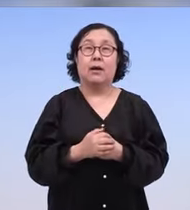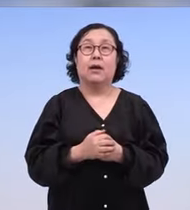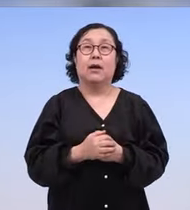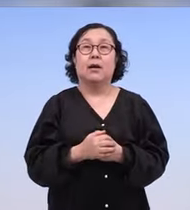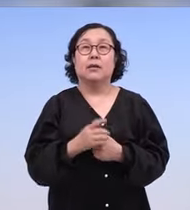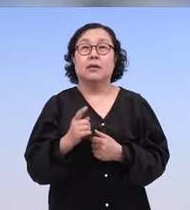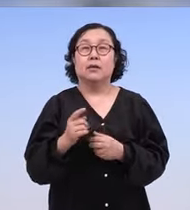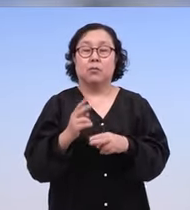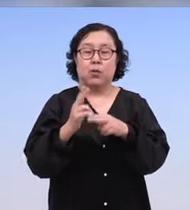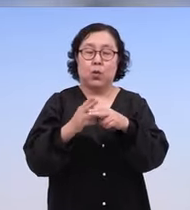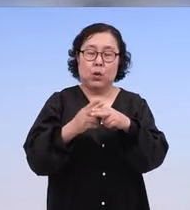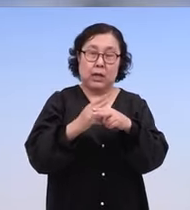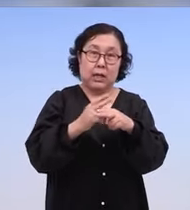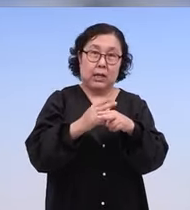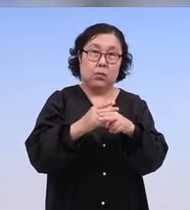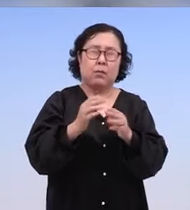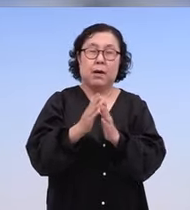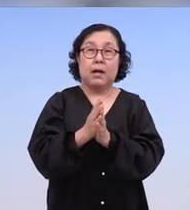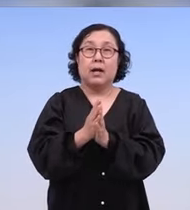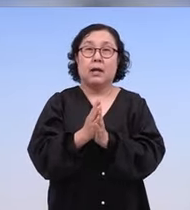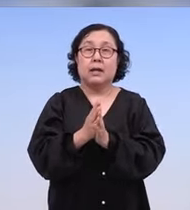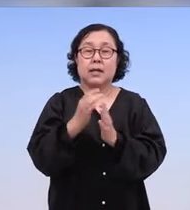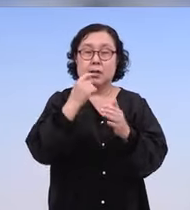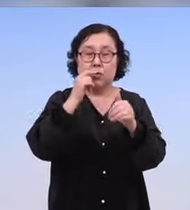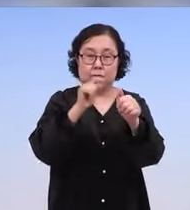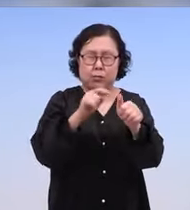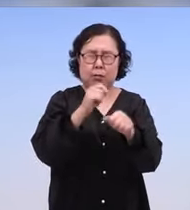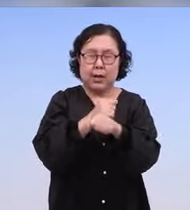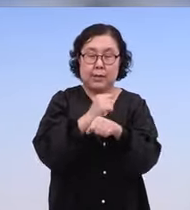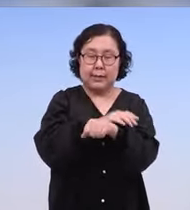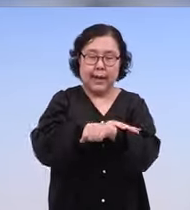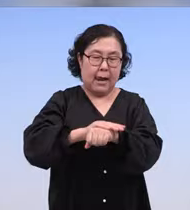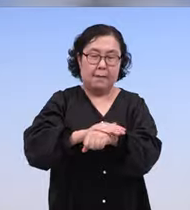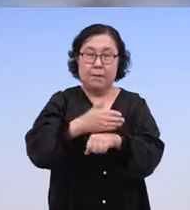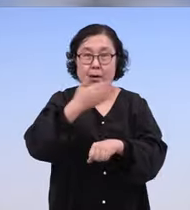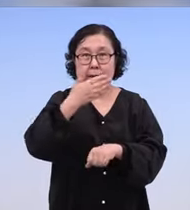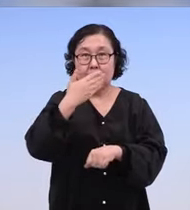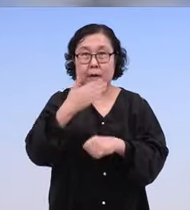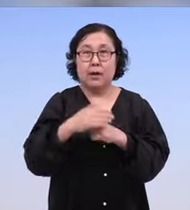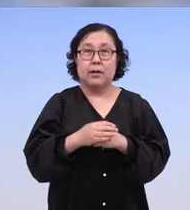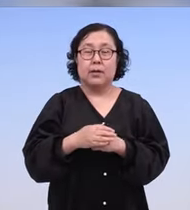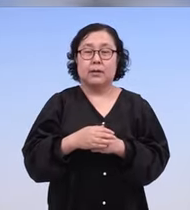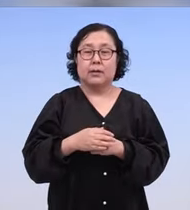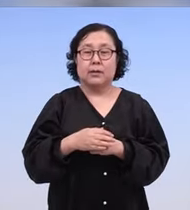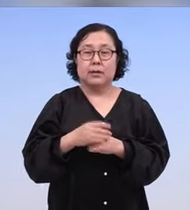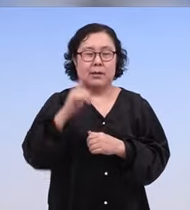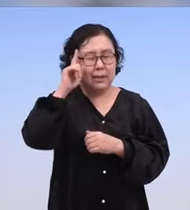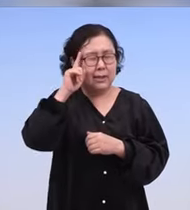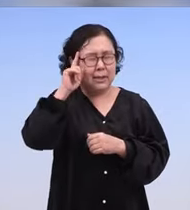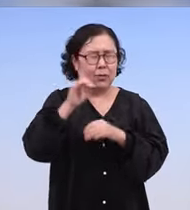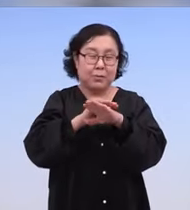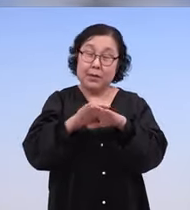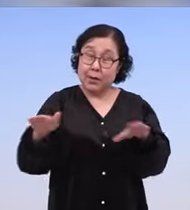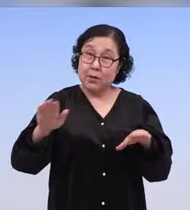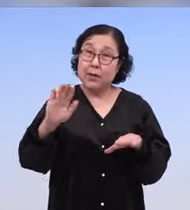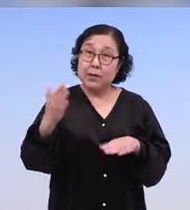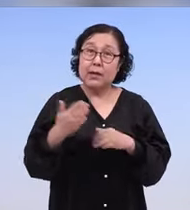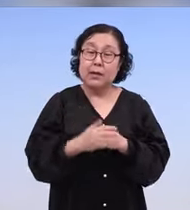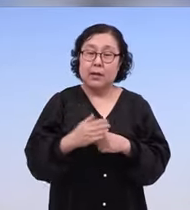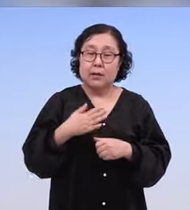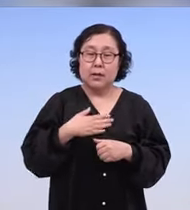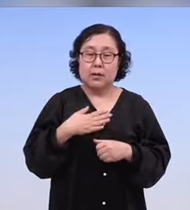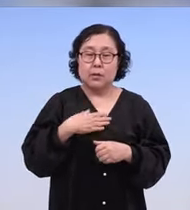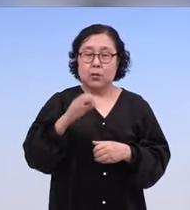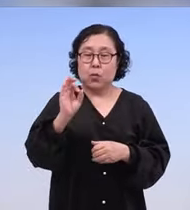그래서 이제 막 그날 요리도 시키고 실컷 먹었습니다. 잘 먹고 또 이제 풀리더라고요. 그러고는